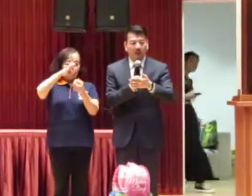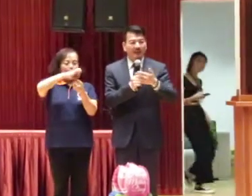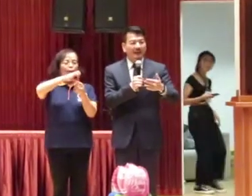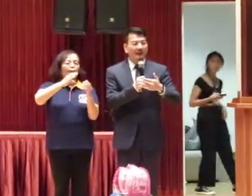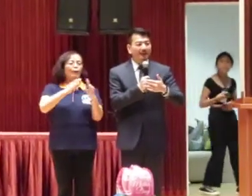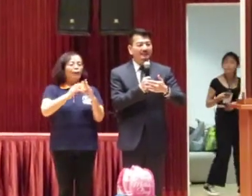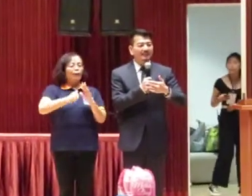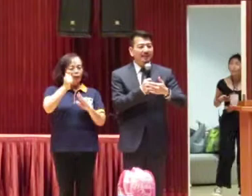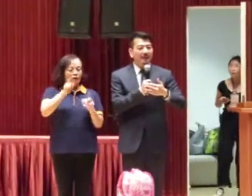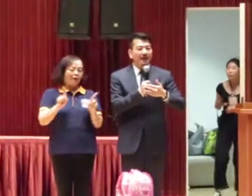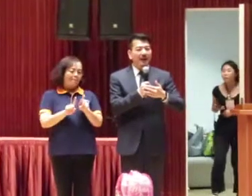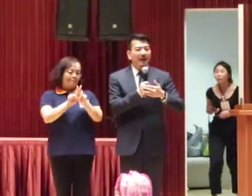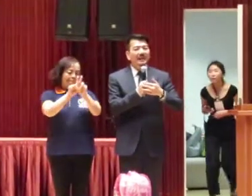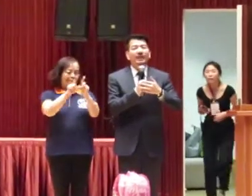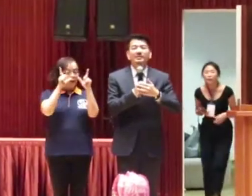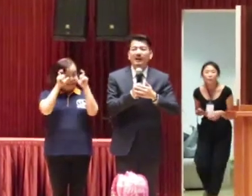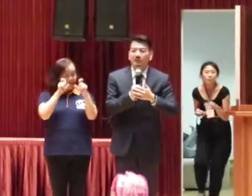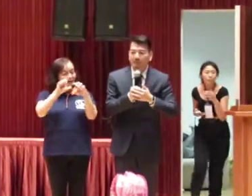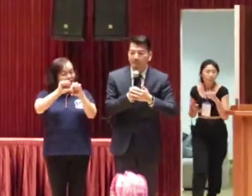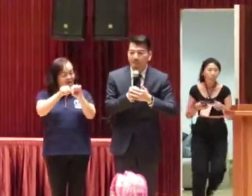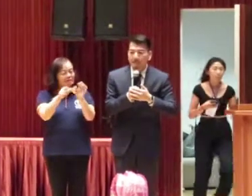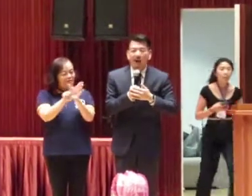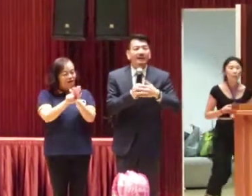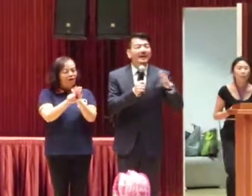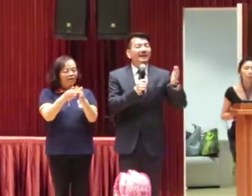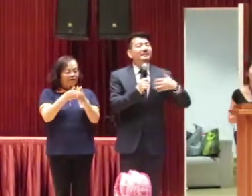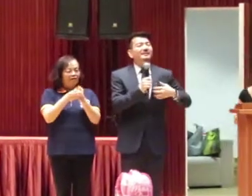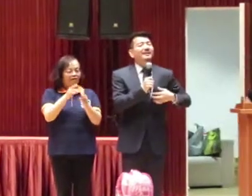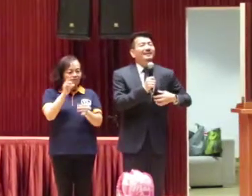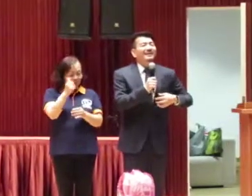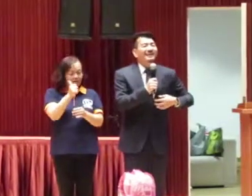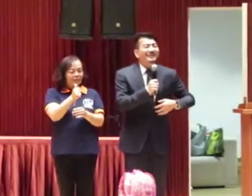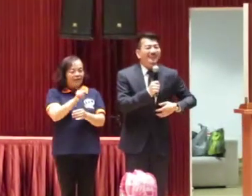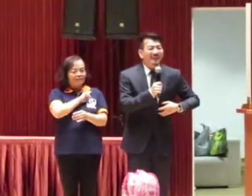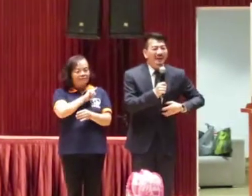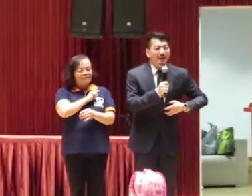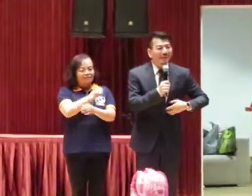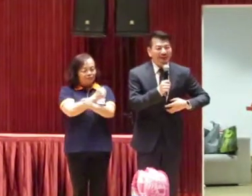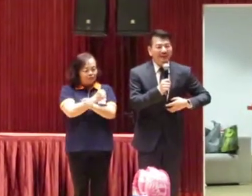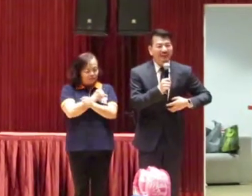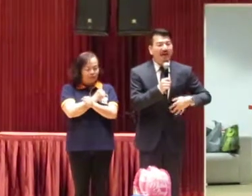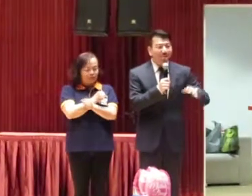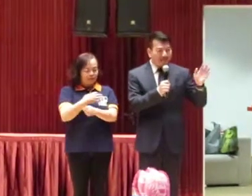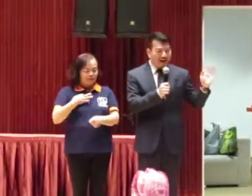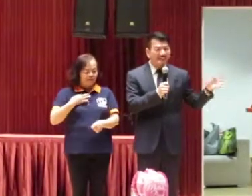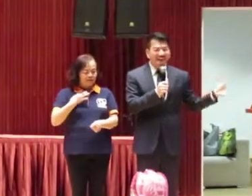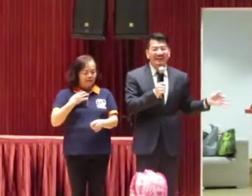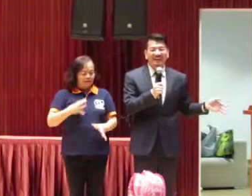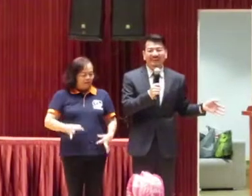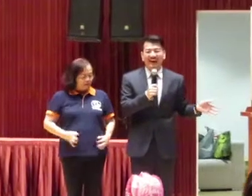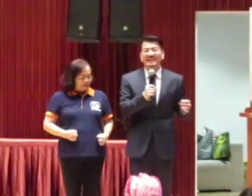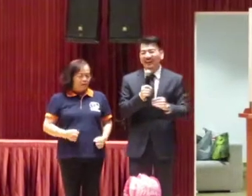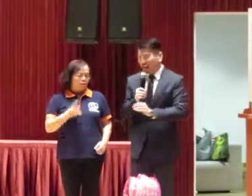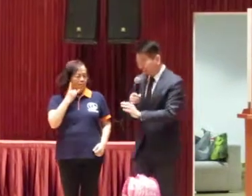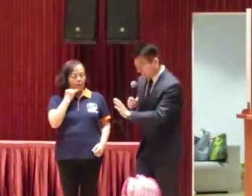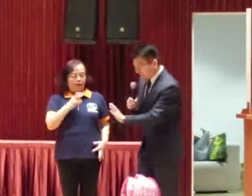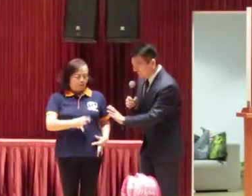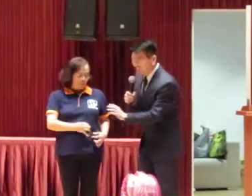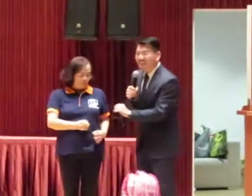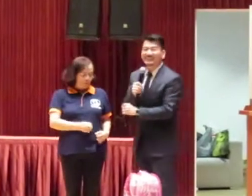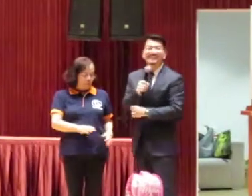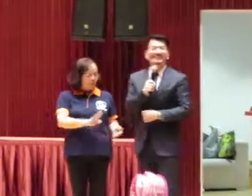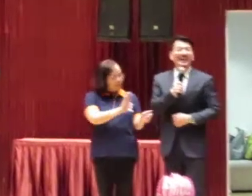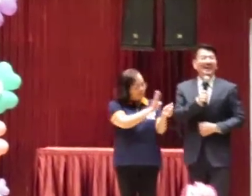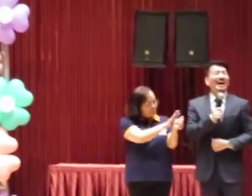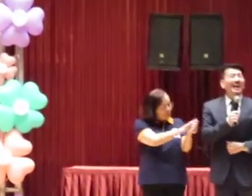一起陪同跟大家拍张照片啊，咱都要先把好，咱家己 三去疗愈不要紧，按妈妈的三去疗愈，啊，你看看